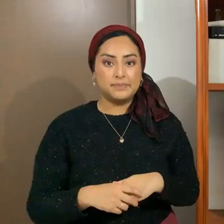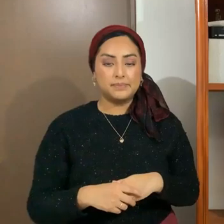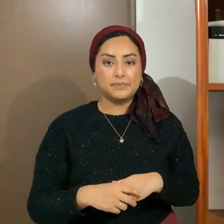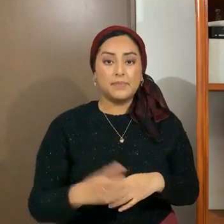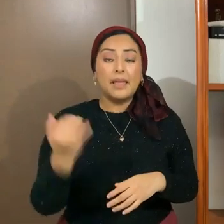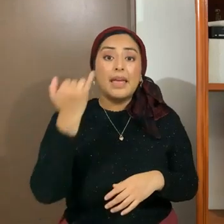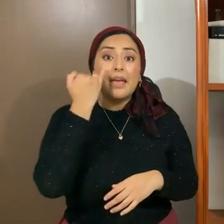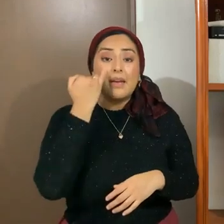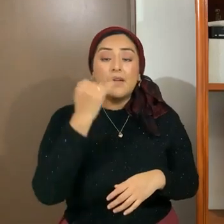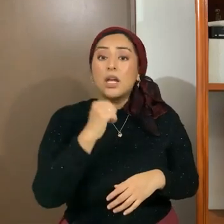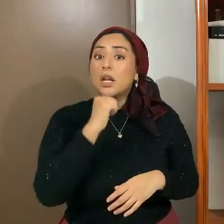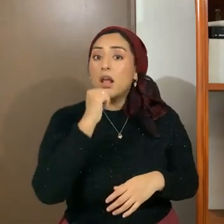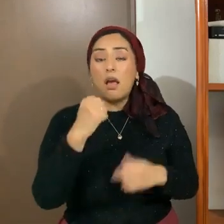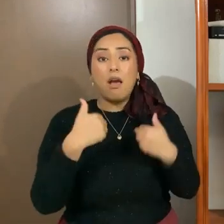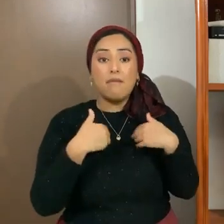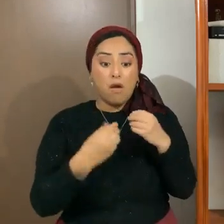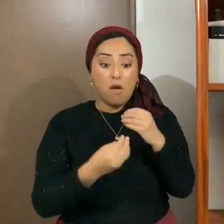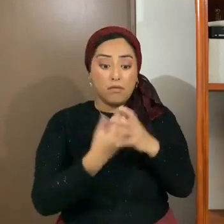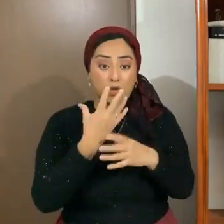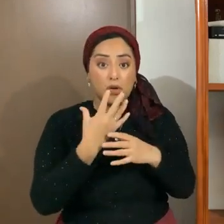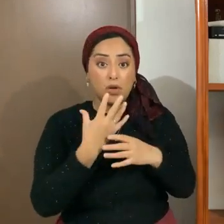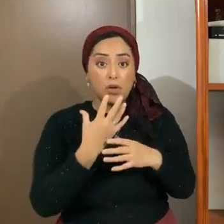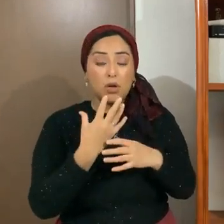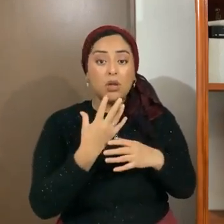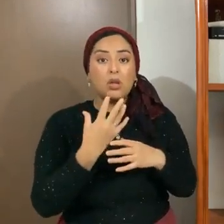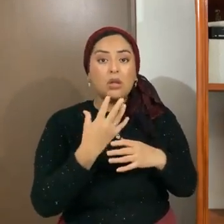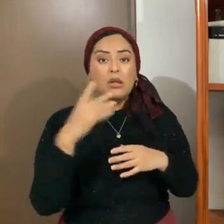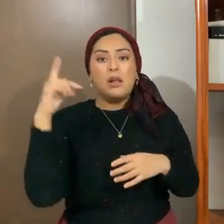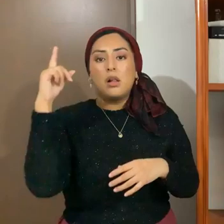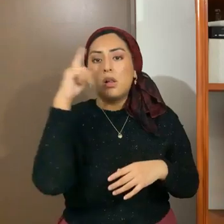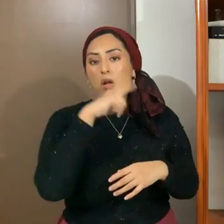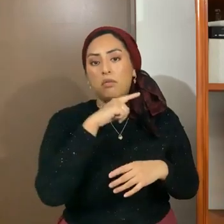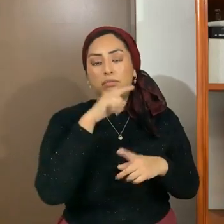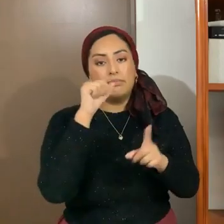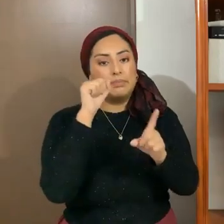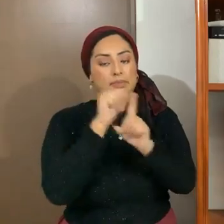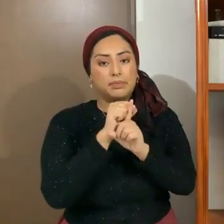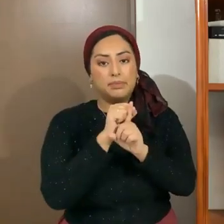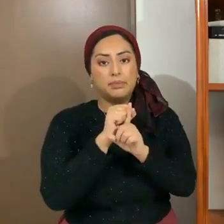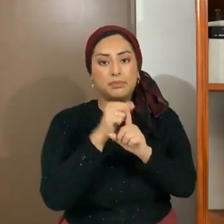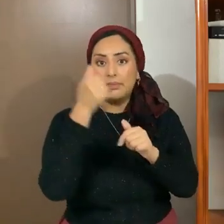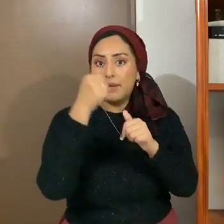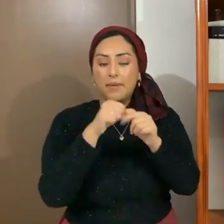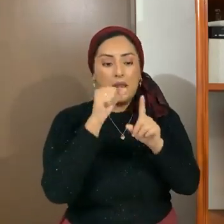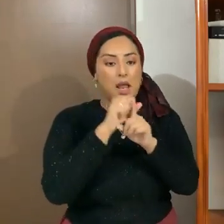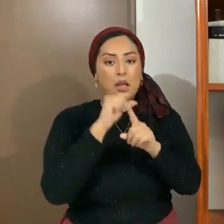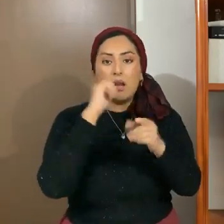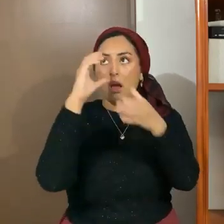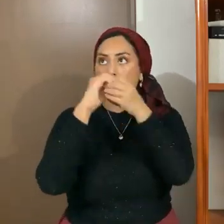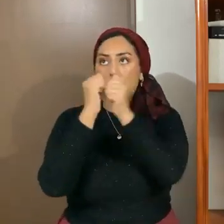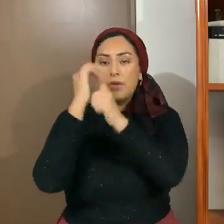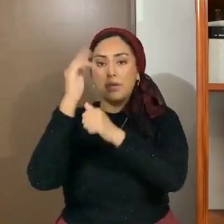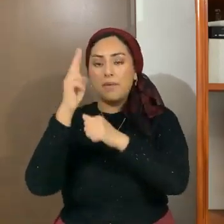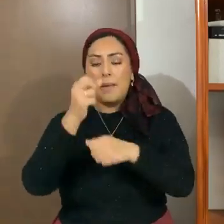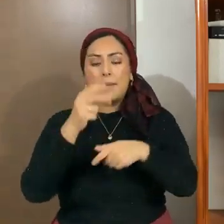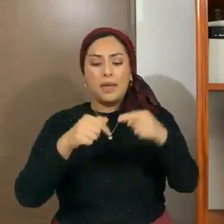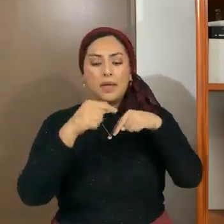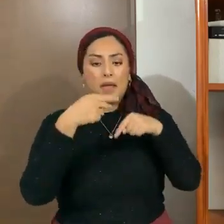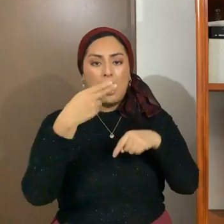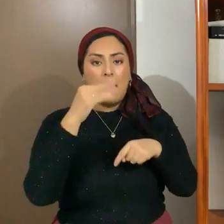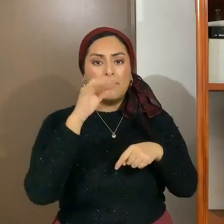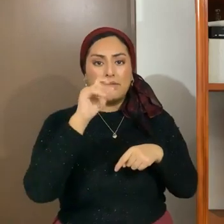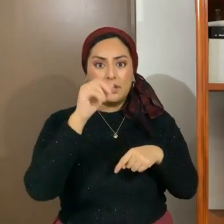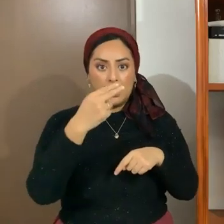Quien no tiene los frutos y quiere tener los dones está en mentira, y la mentira no es de Yahweh. Vamos a regresar a la Haftará,